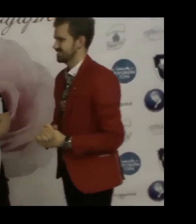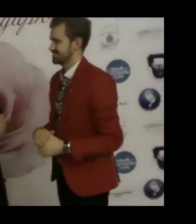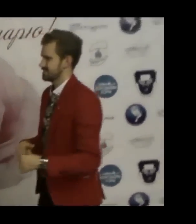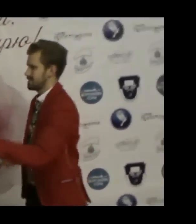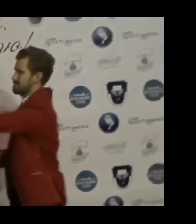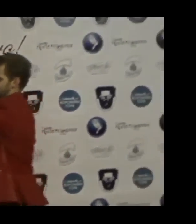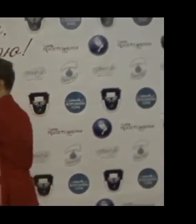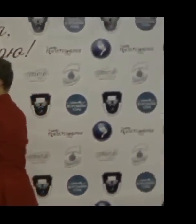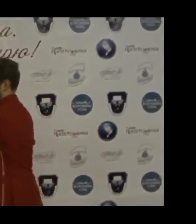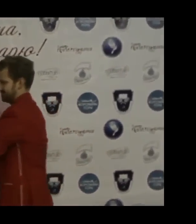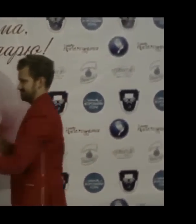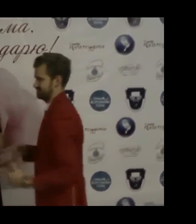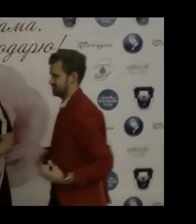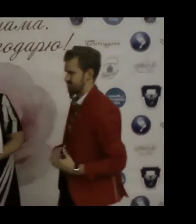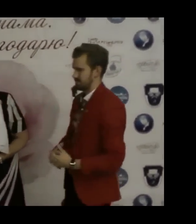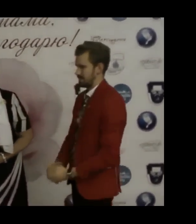Спасибо.